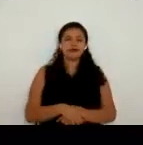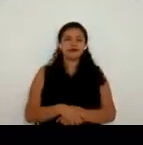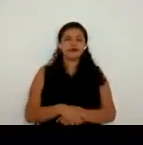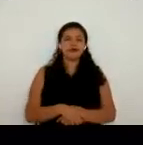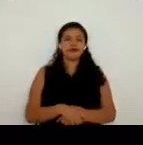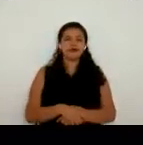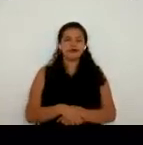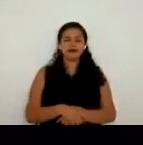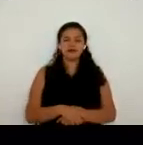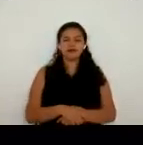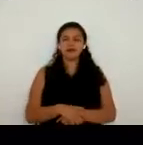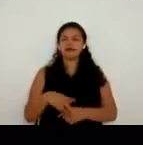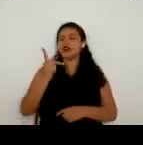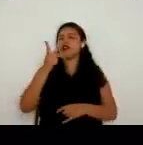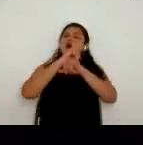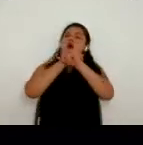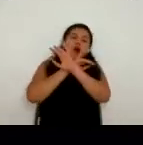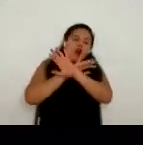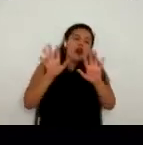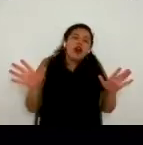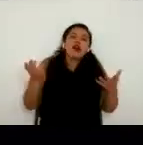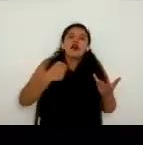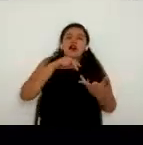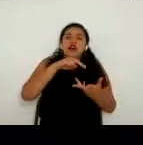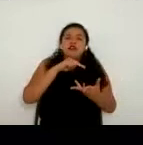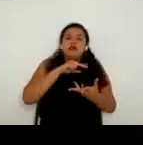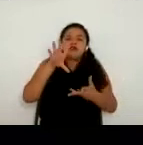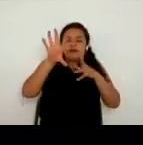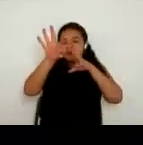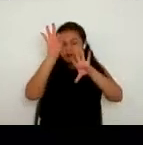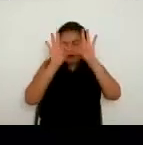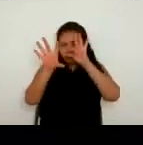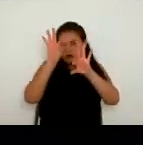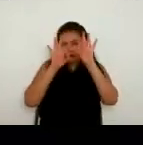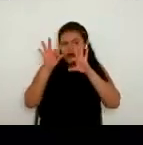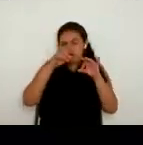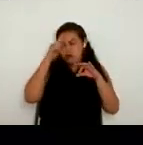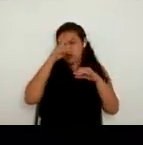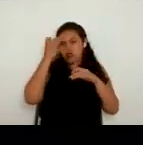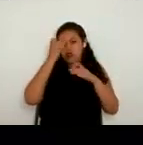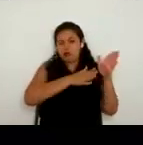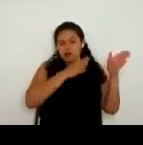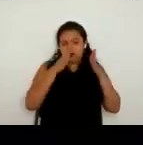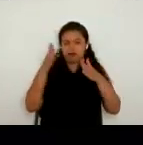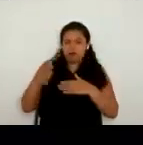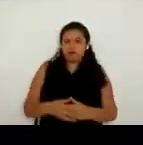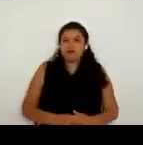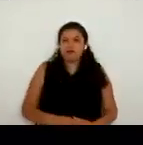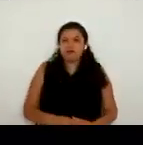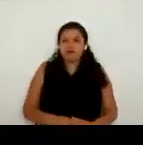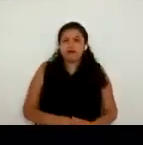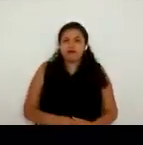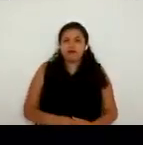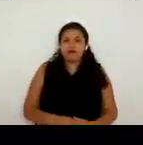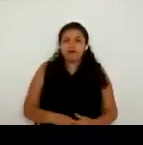recuperar la información que obtuvimos de este estudio que fue el de varias etapas con un estudio de